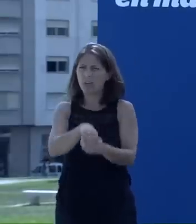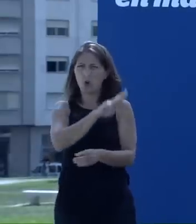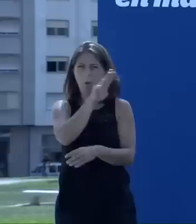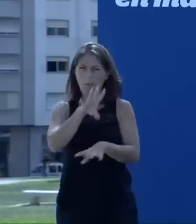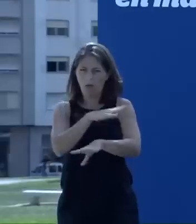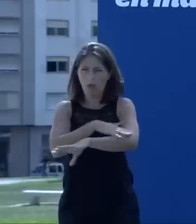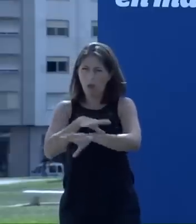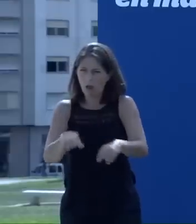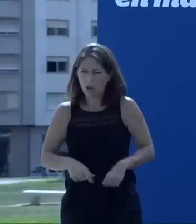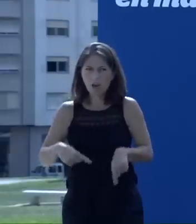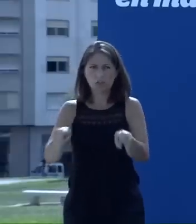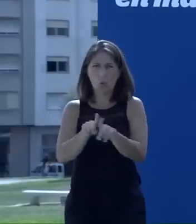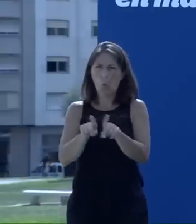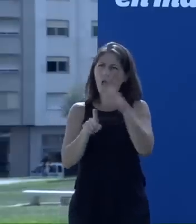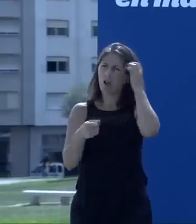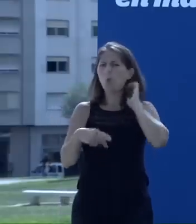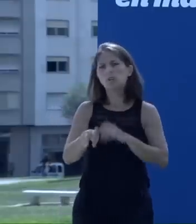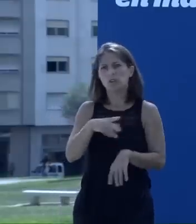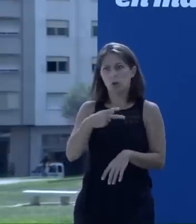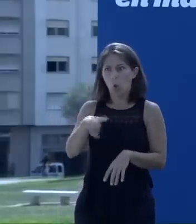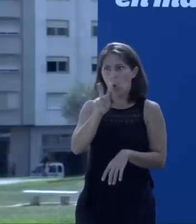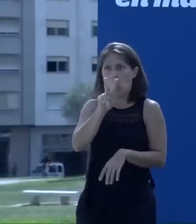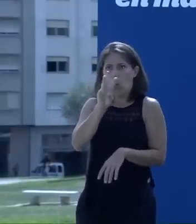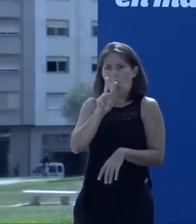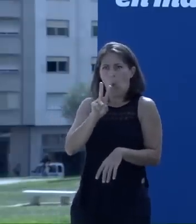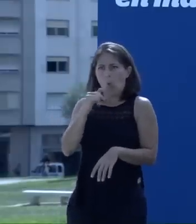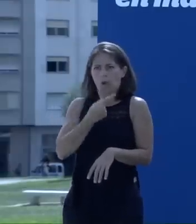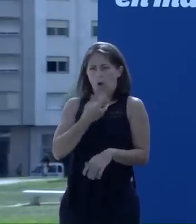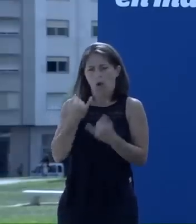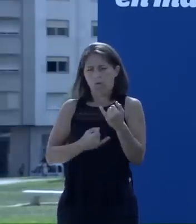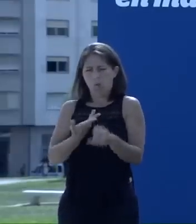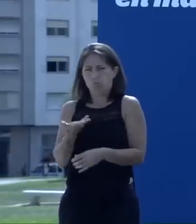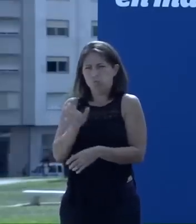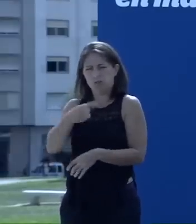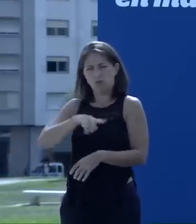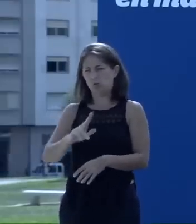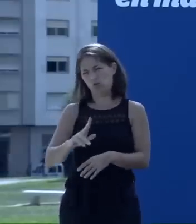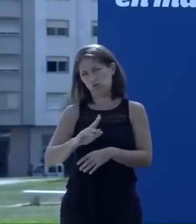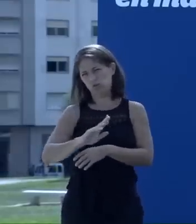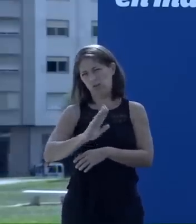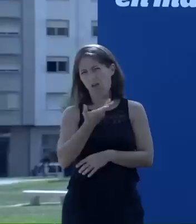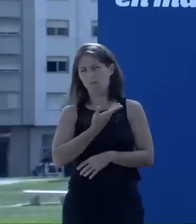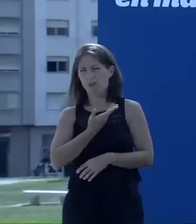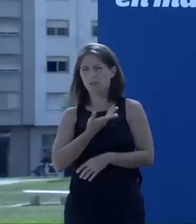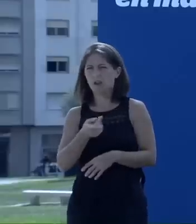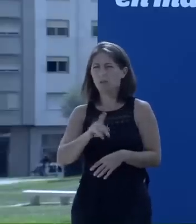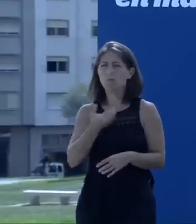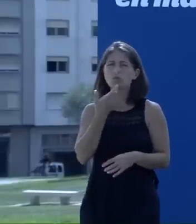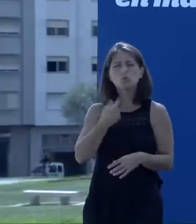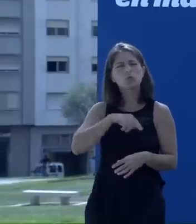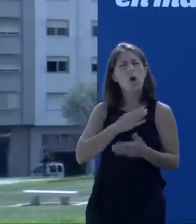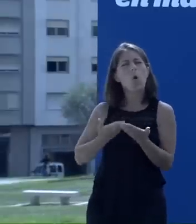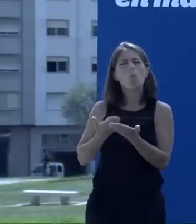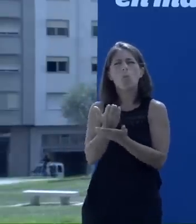na morgue directamente. Está na nosa man revertir esta situación, mas para elo compre que enchamos de contido as nosas